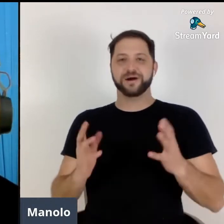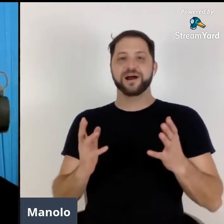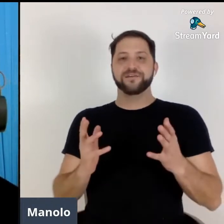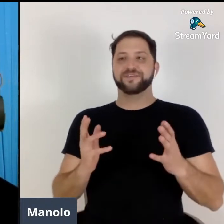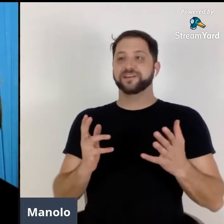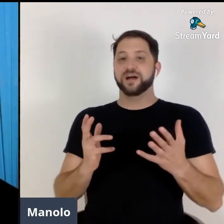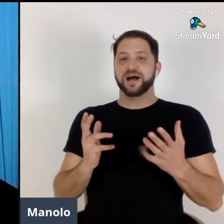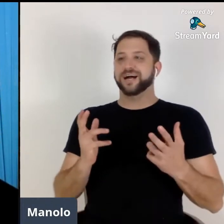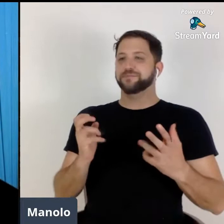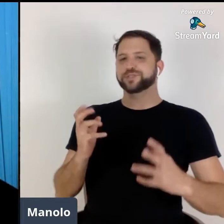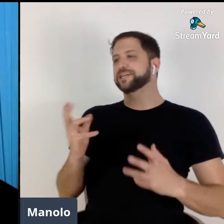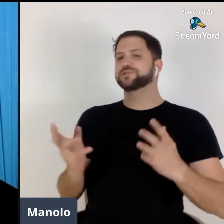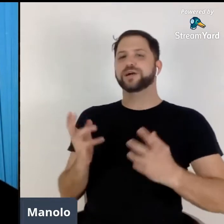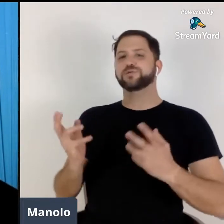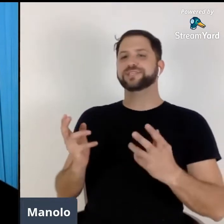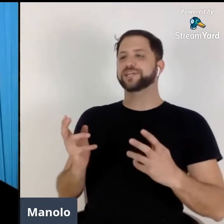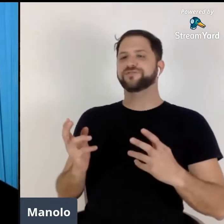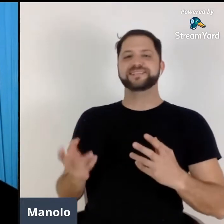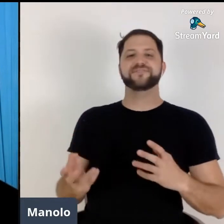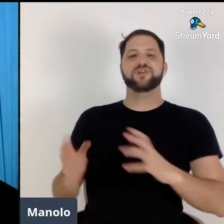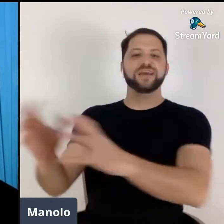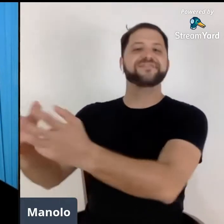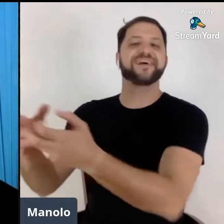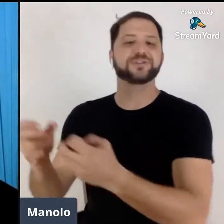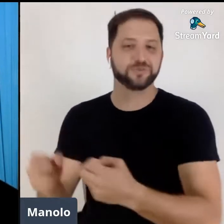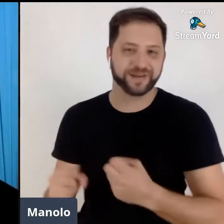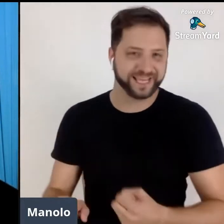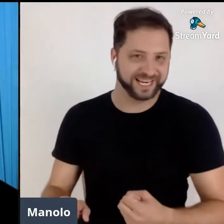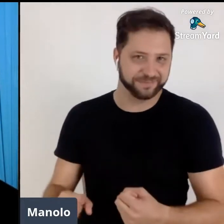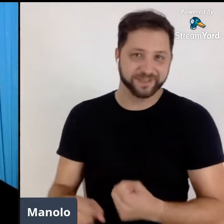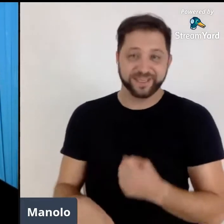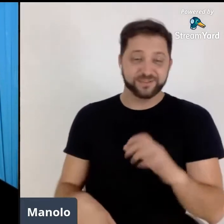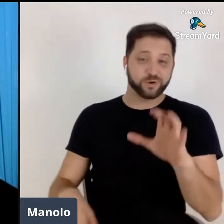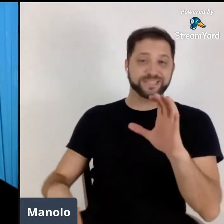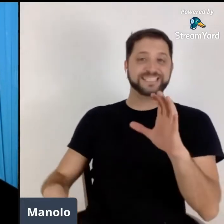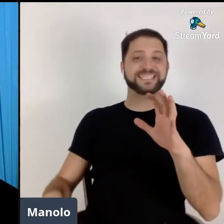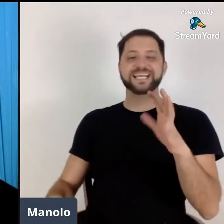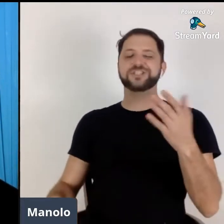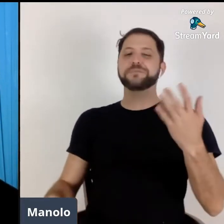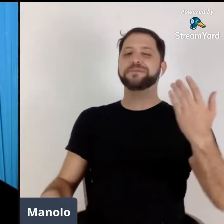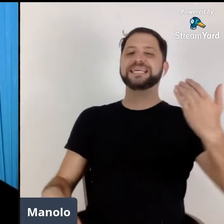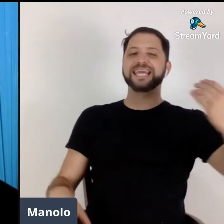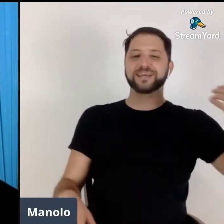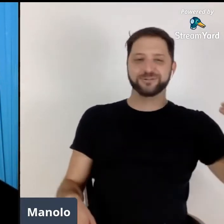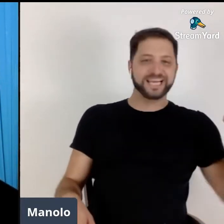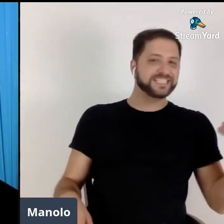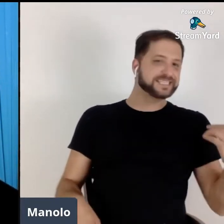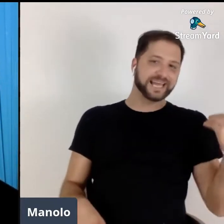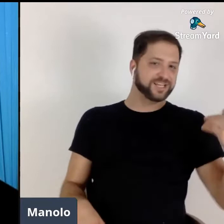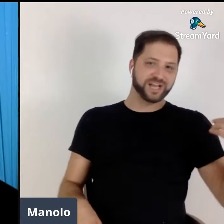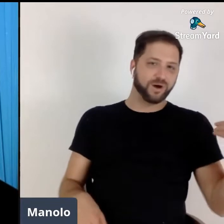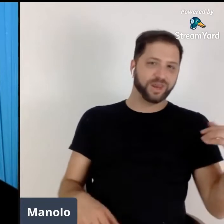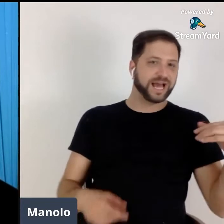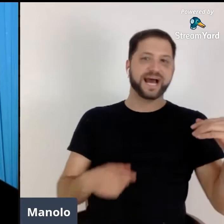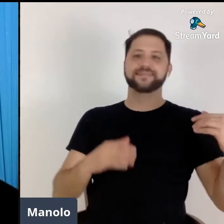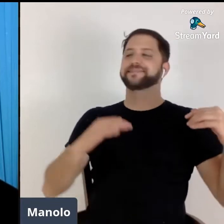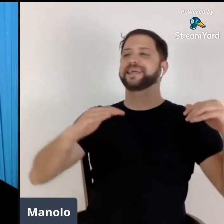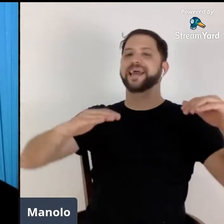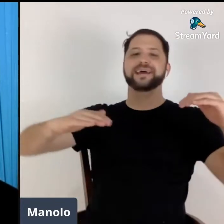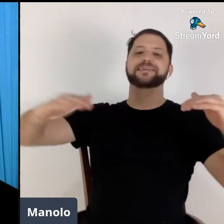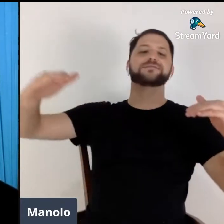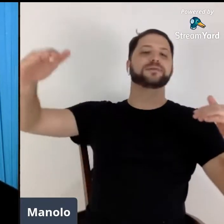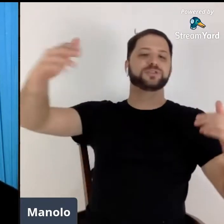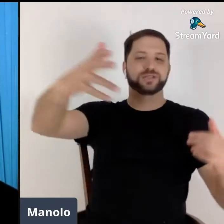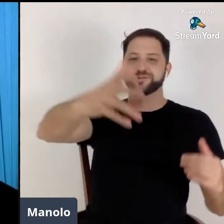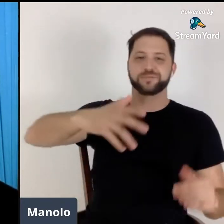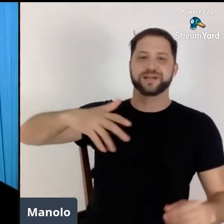né? Acaba falando, puxa, ele não está conseguindo fazer, vou lá e faço para ele. Isso acontece desde pequeno, desde sala de aula